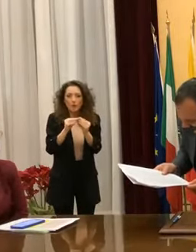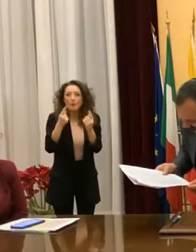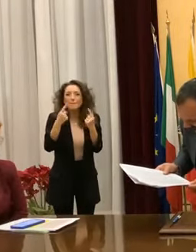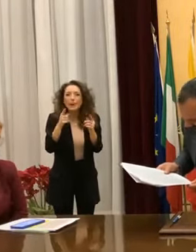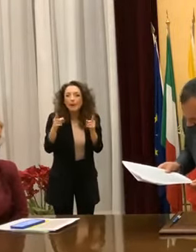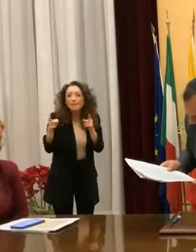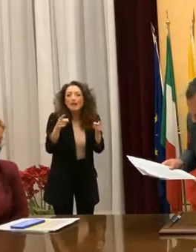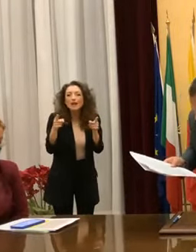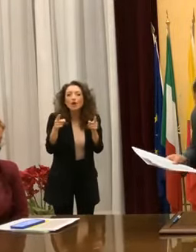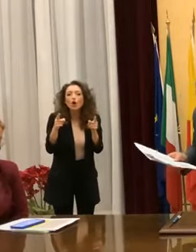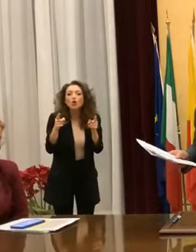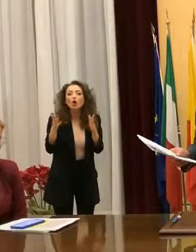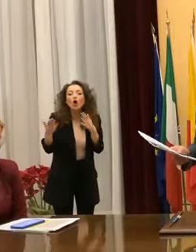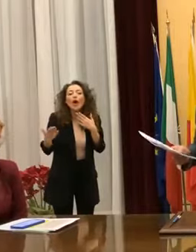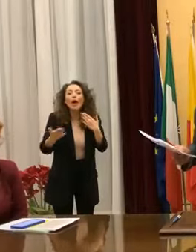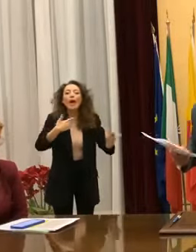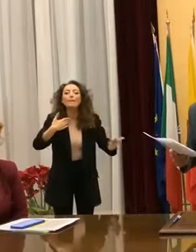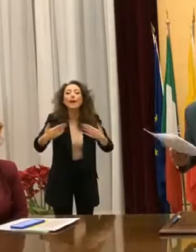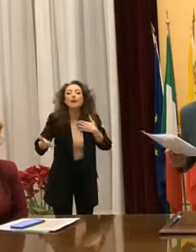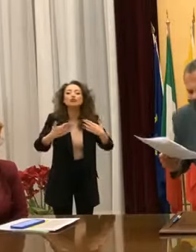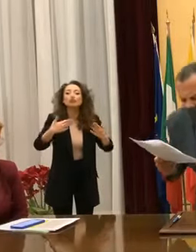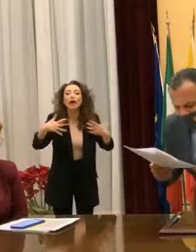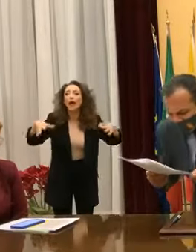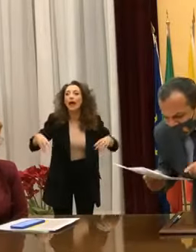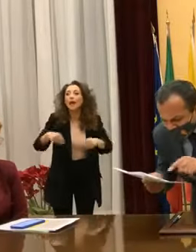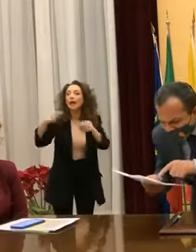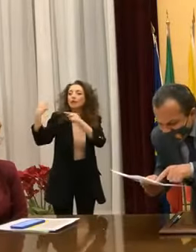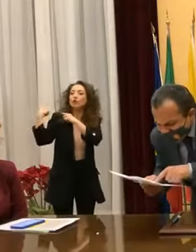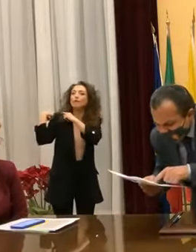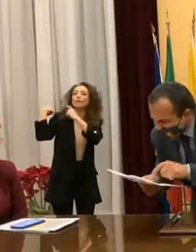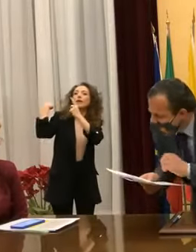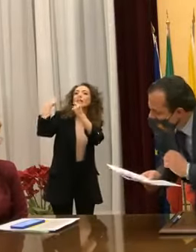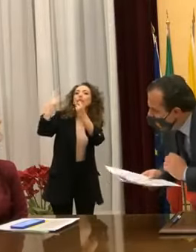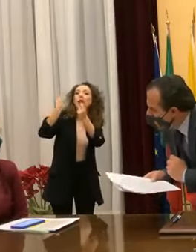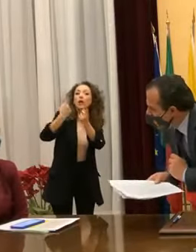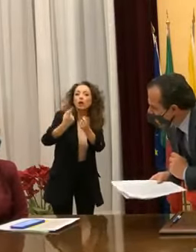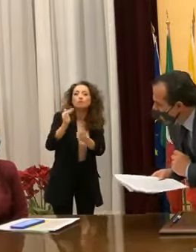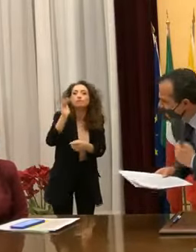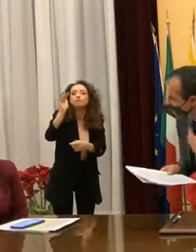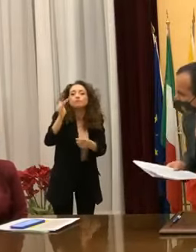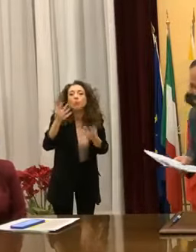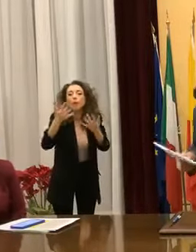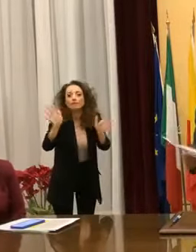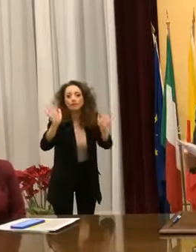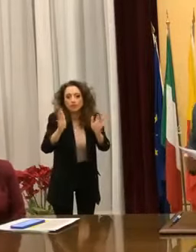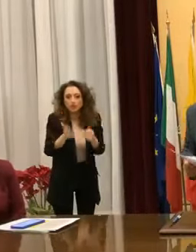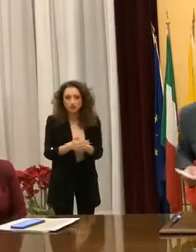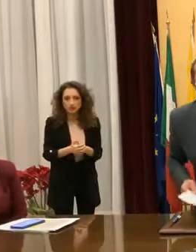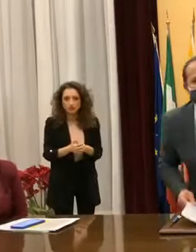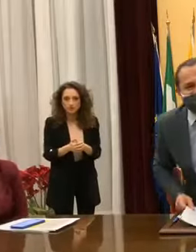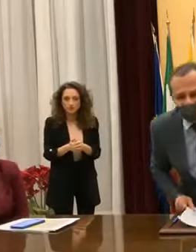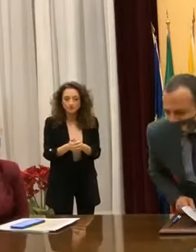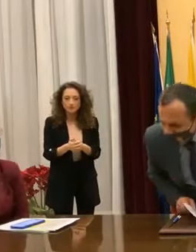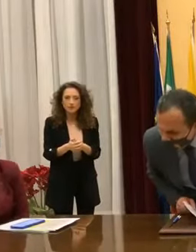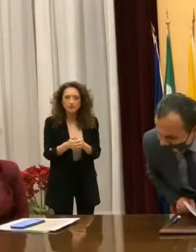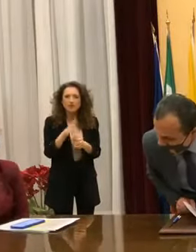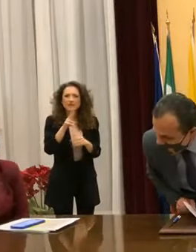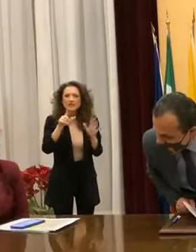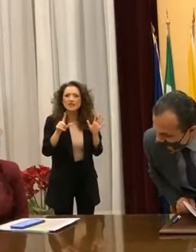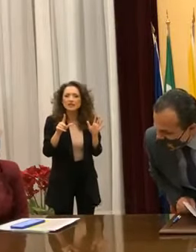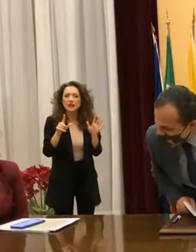Scusatemi. E Messina ancora il 27 di novembre 2020. Perché non è stato nominato